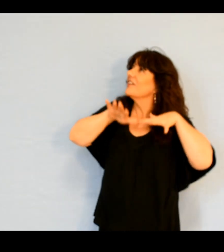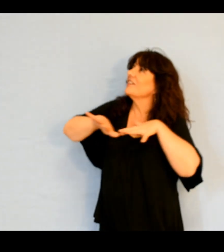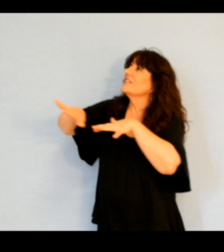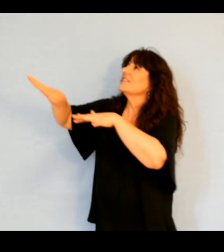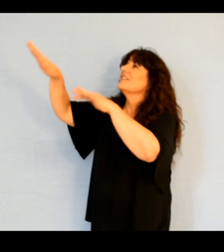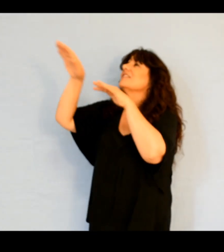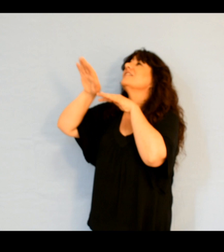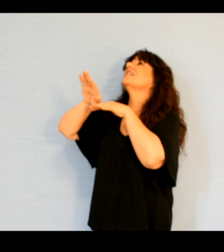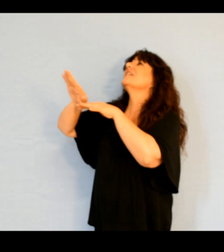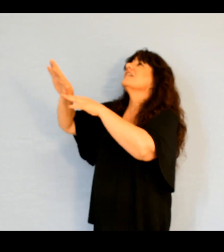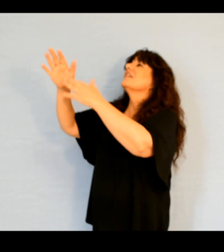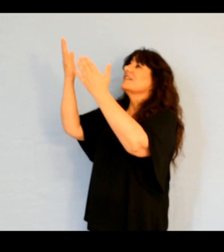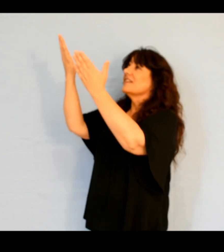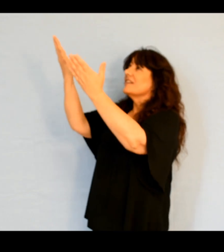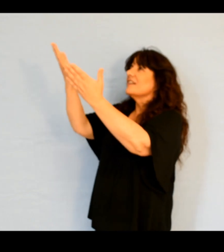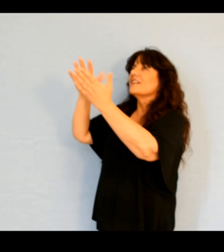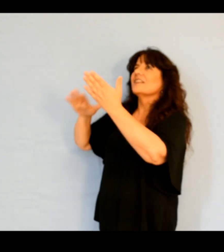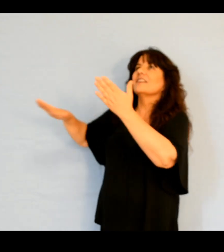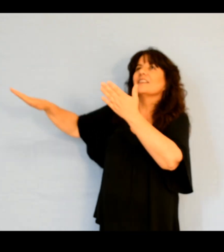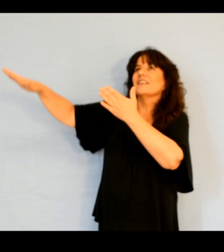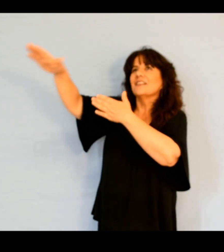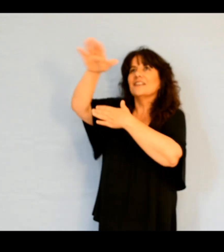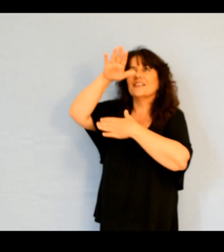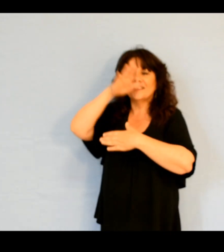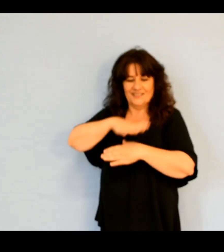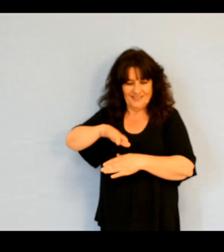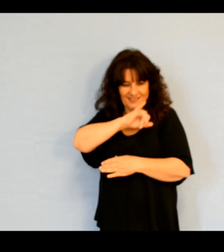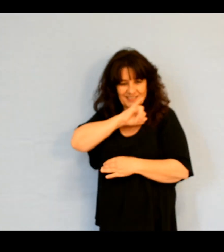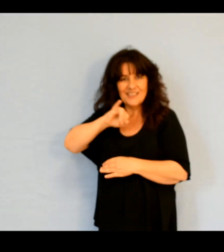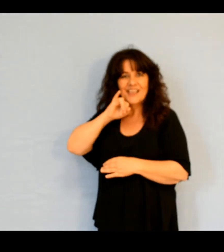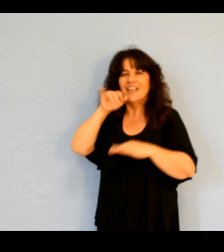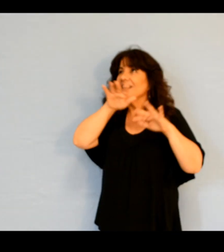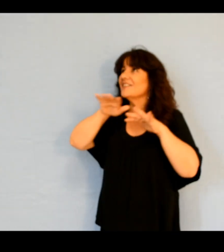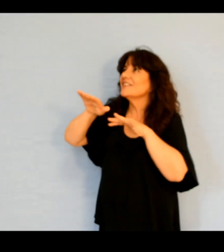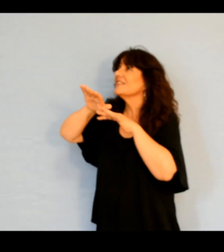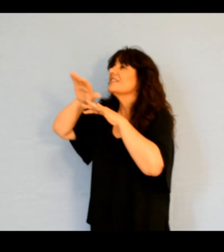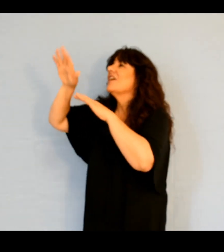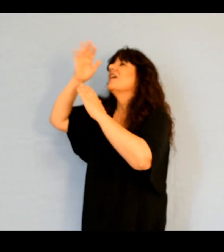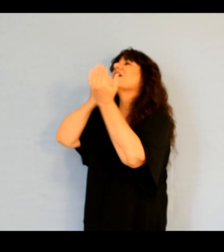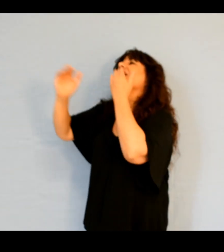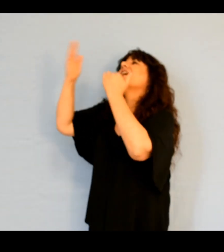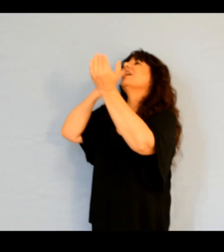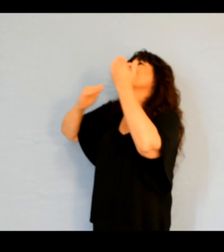là qu'Israël doit rendre grâce au nom du Seigneur.